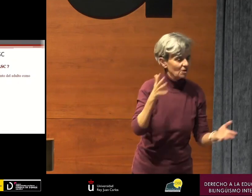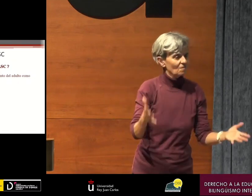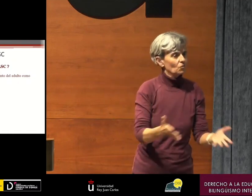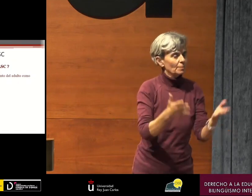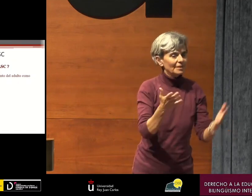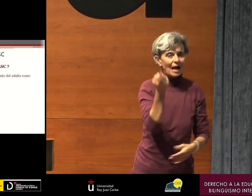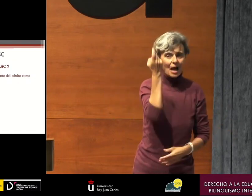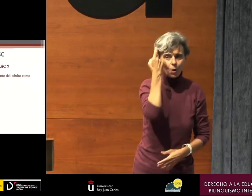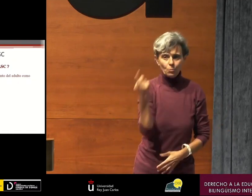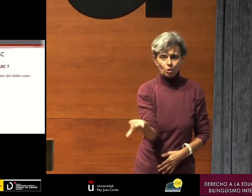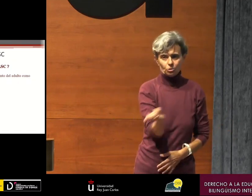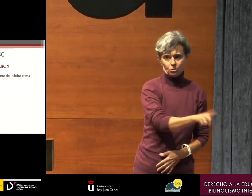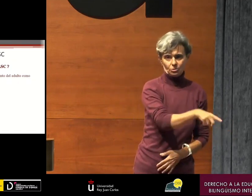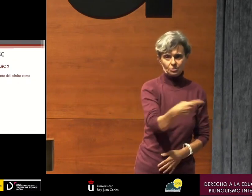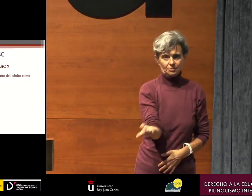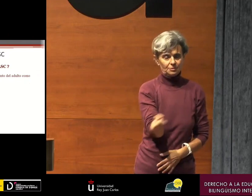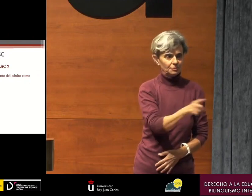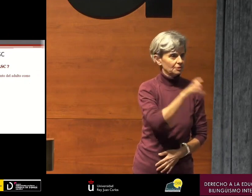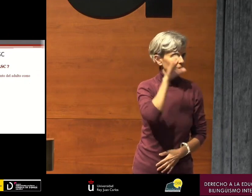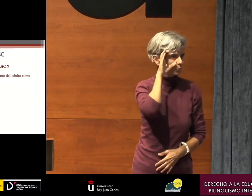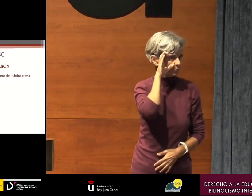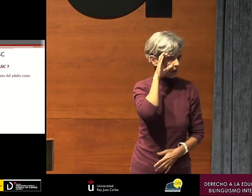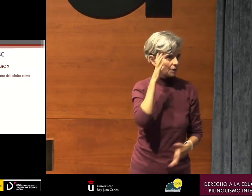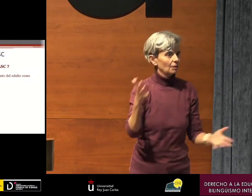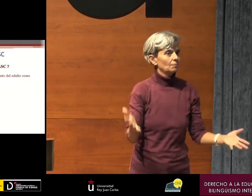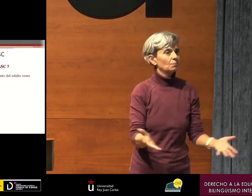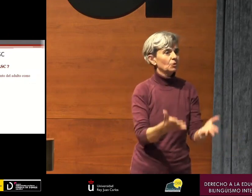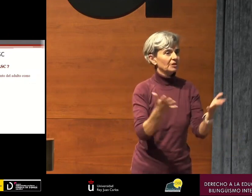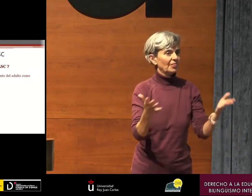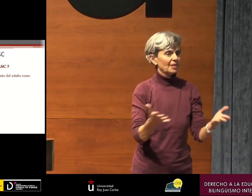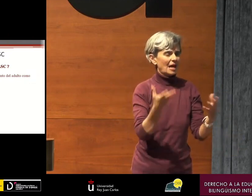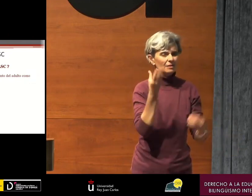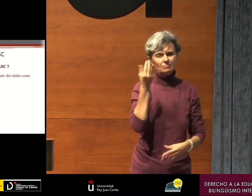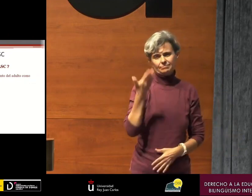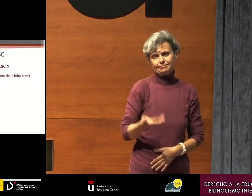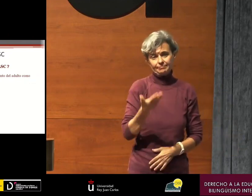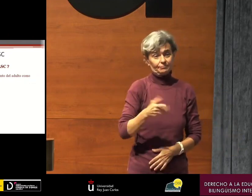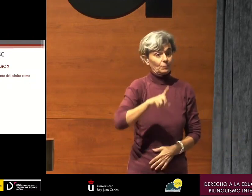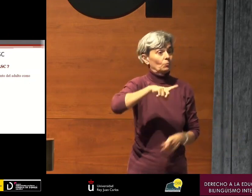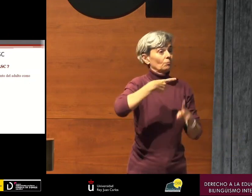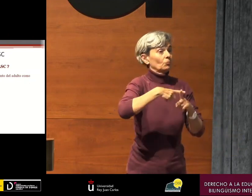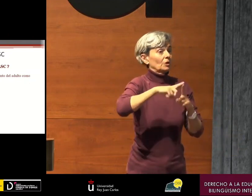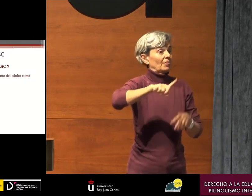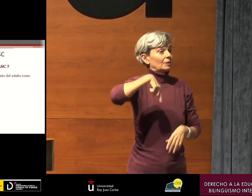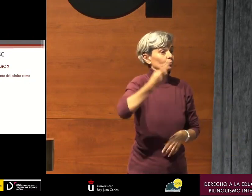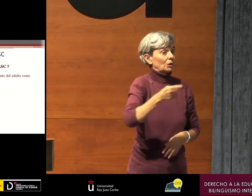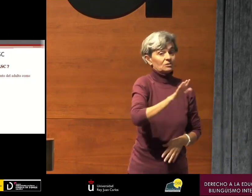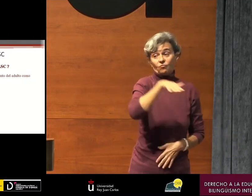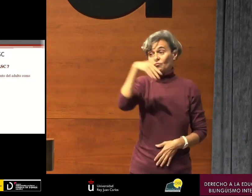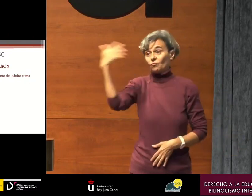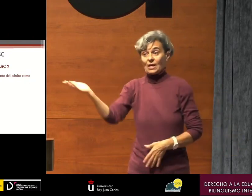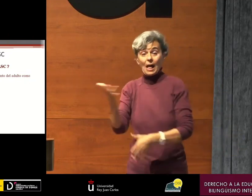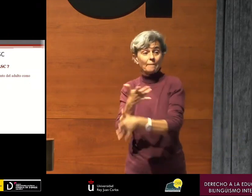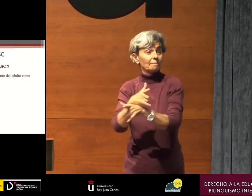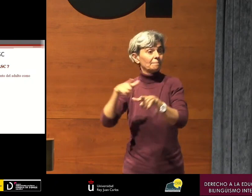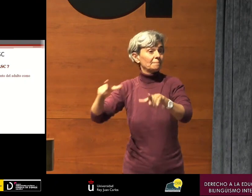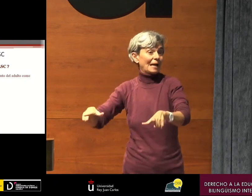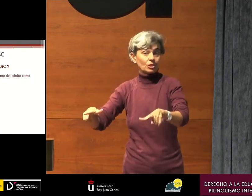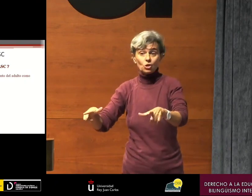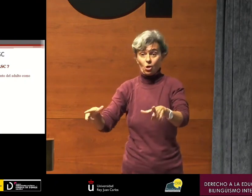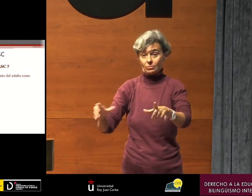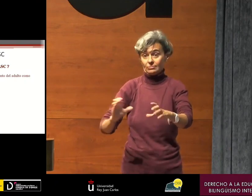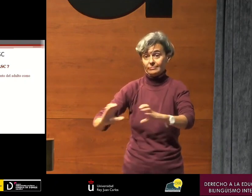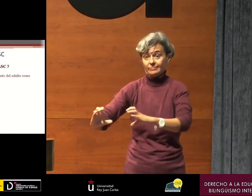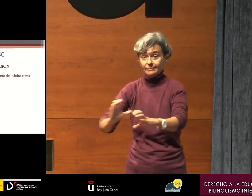Pero no soy solamente yo el docente el que escucha al alumno, también tengo que fomentar la escucha activa y potenciarlo entre el alumnado,